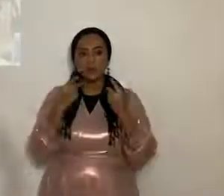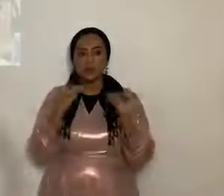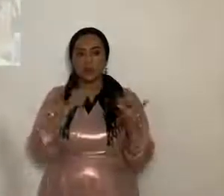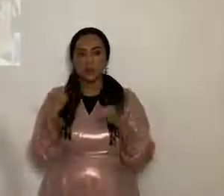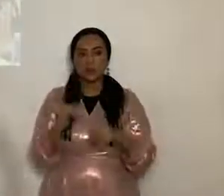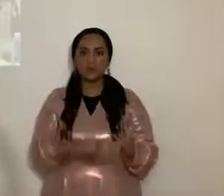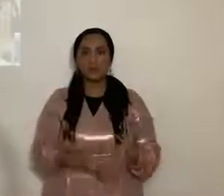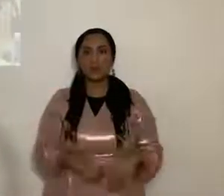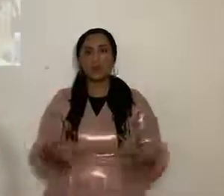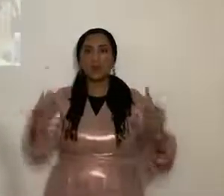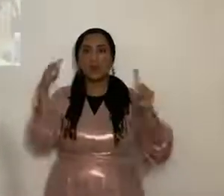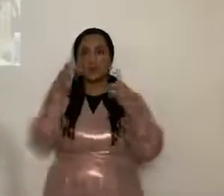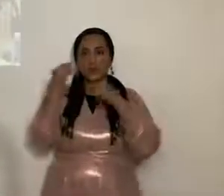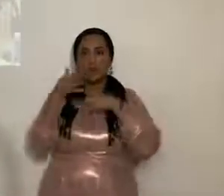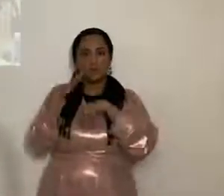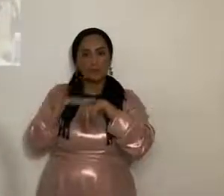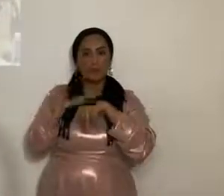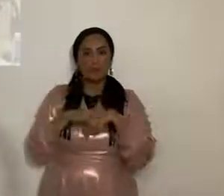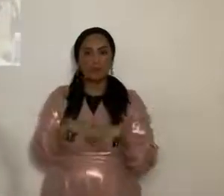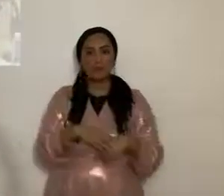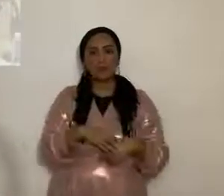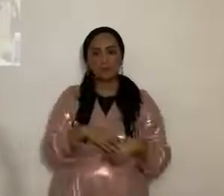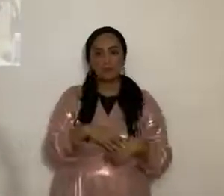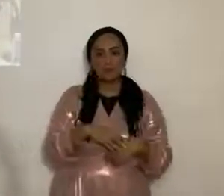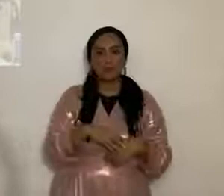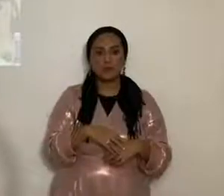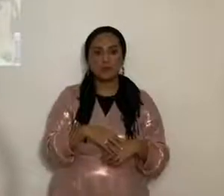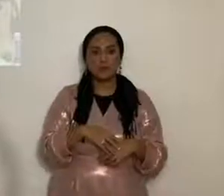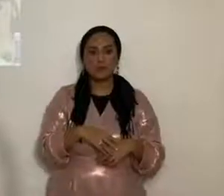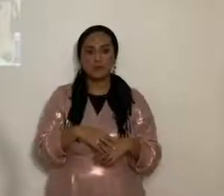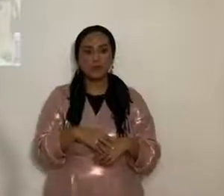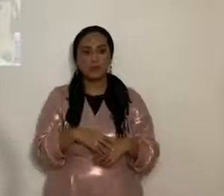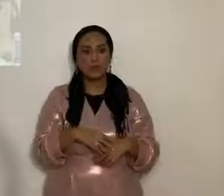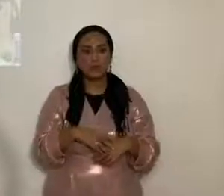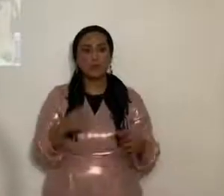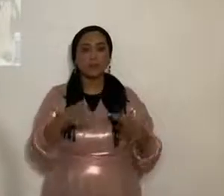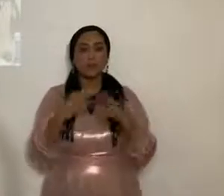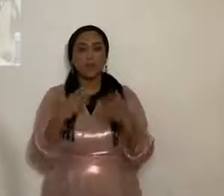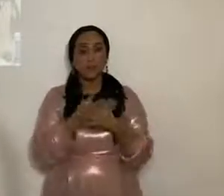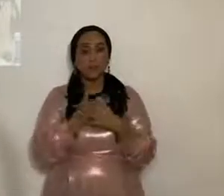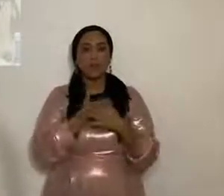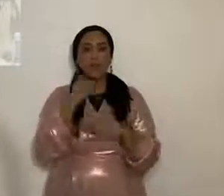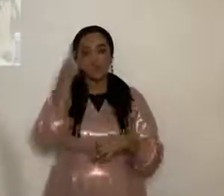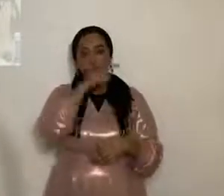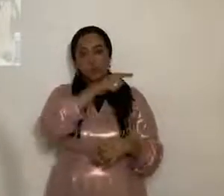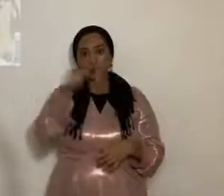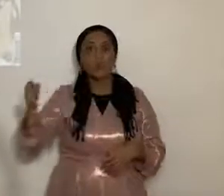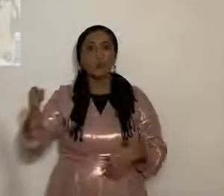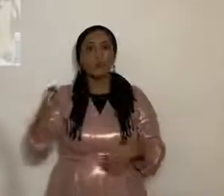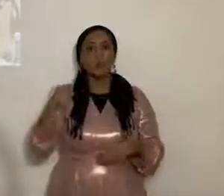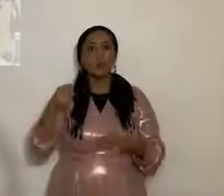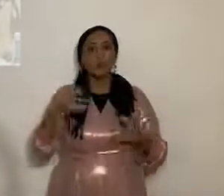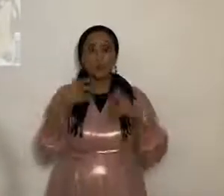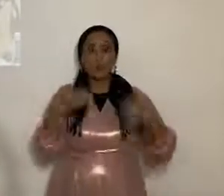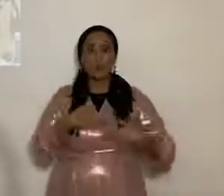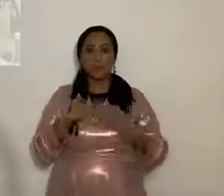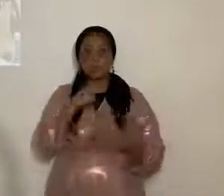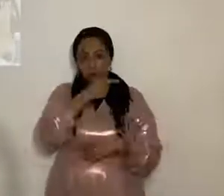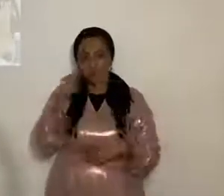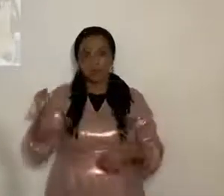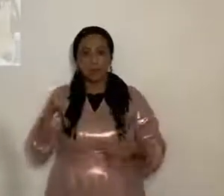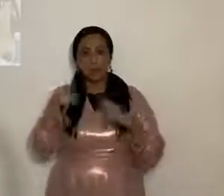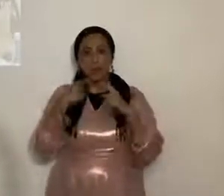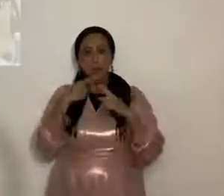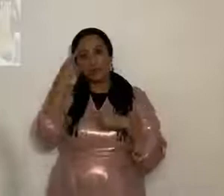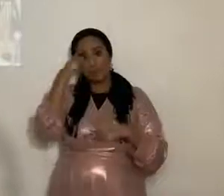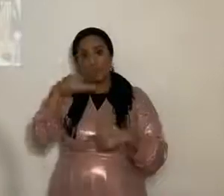y él nos lo advirtió. Mateo 5:11. Muy dichosos sois cuando por mi causa os vituperen,